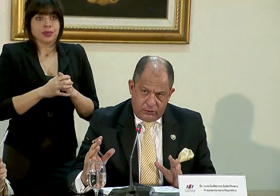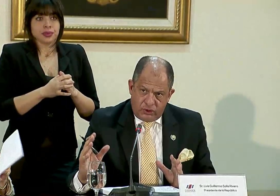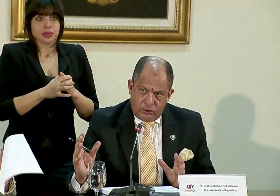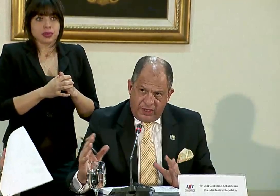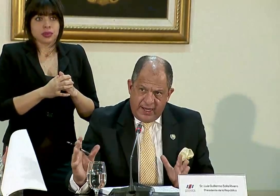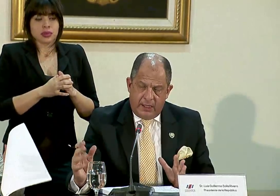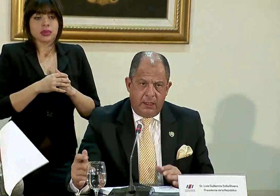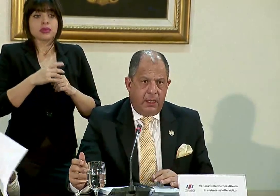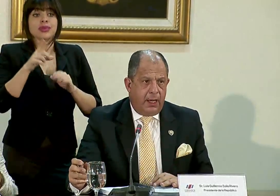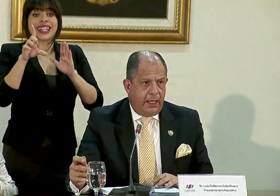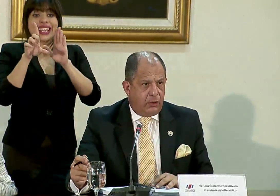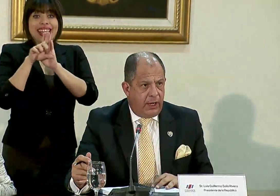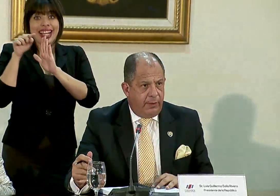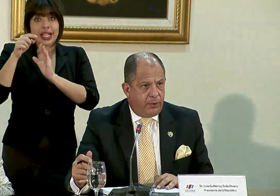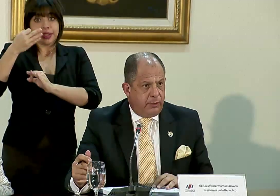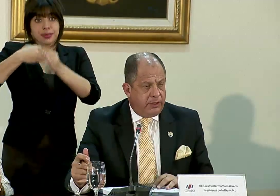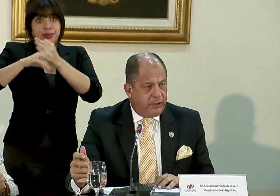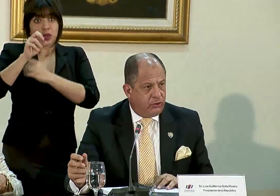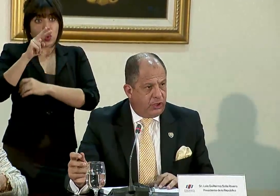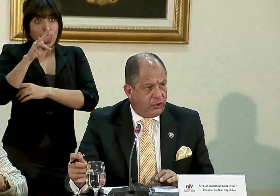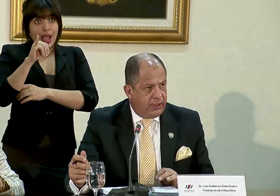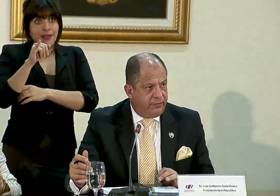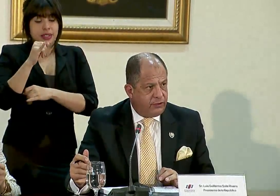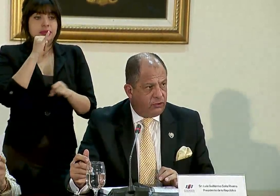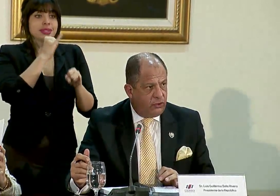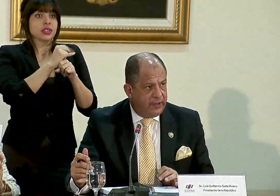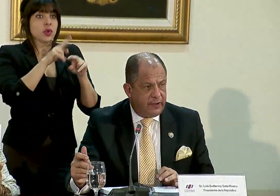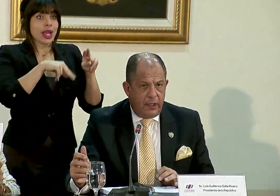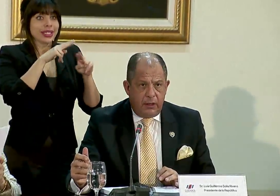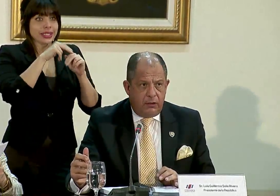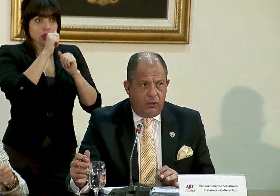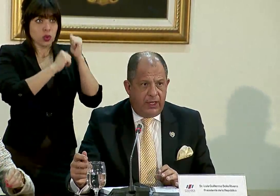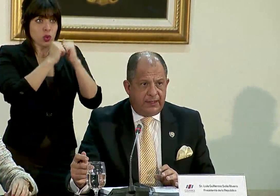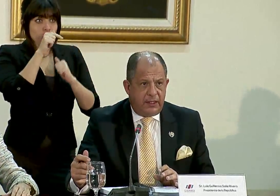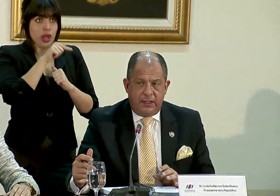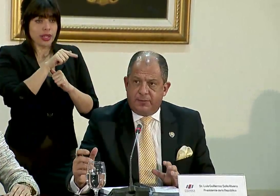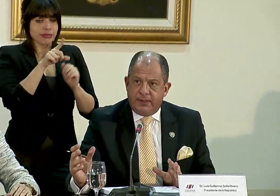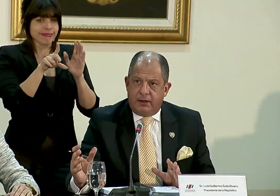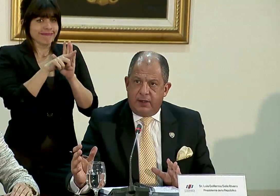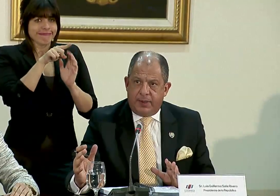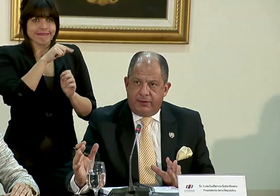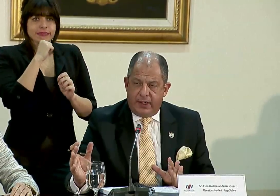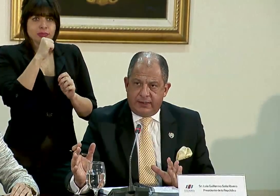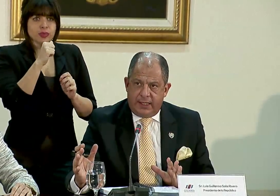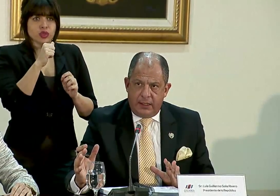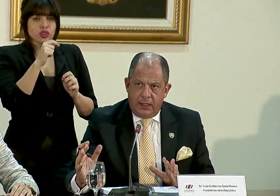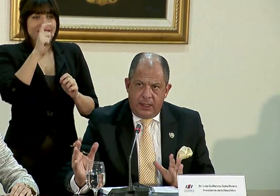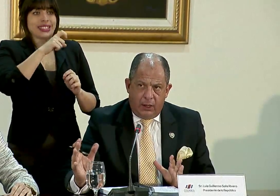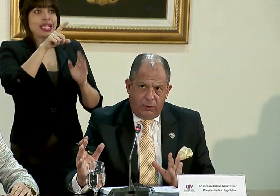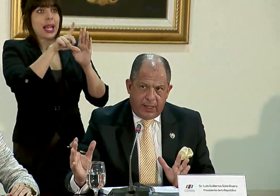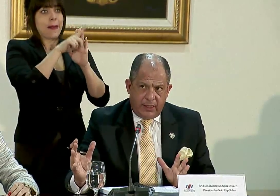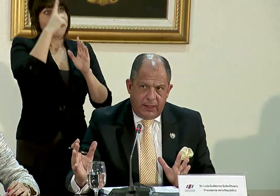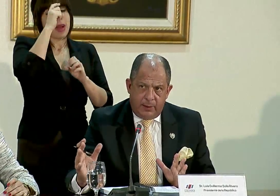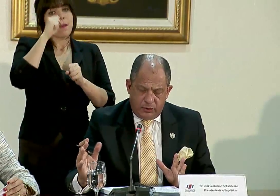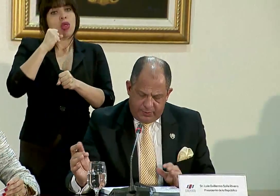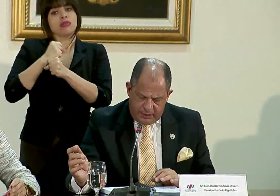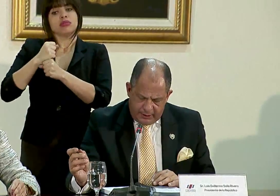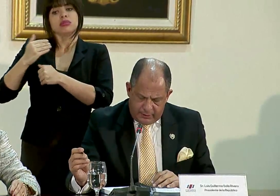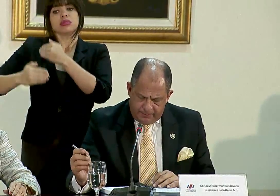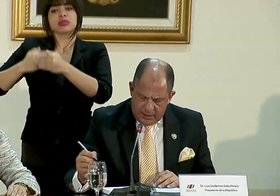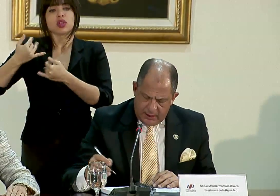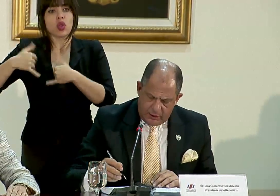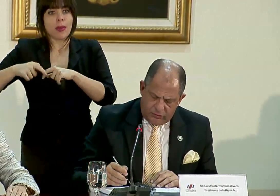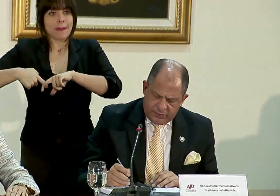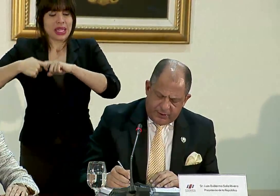que sustituiría al CONAVI por el Instituto Nacional de Infraestructuras no es indispensable para realizar la obra que tenemos